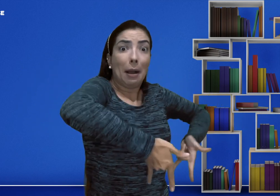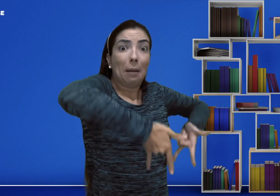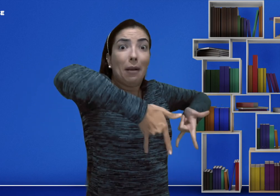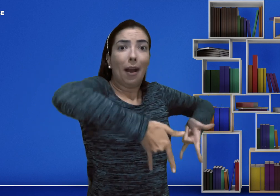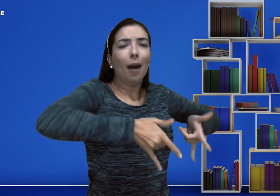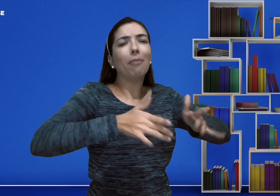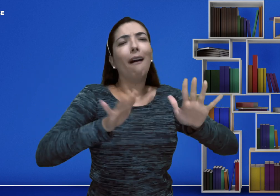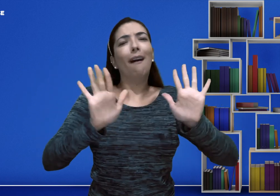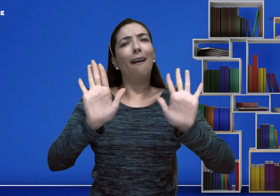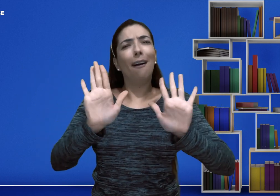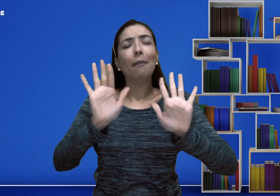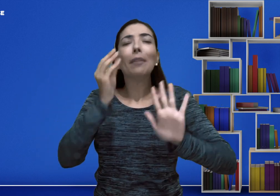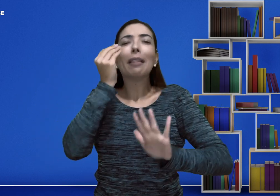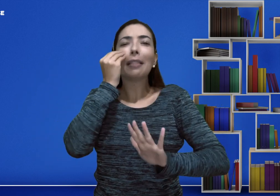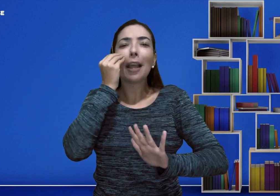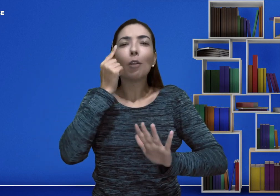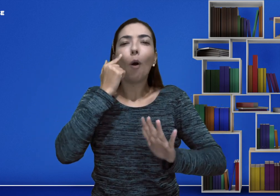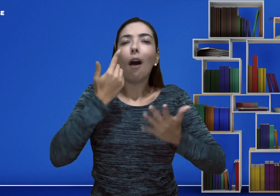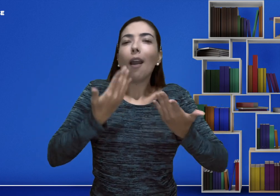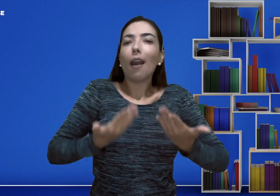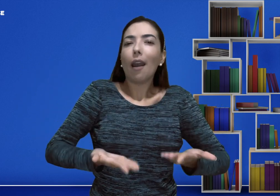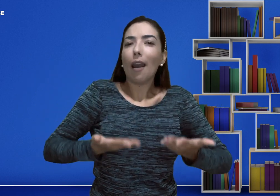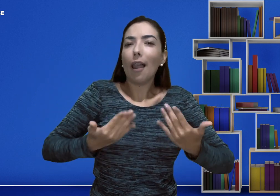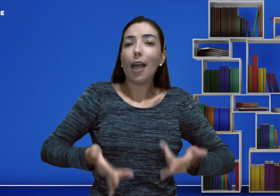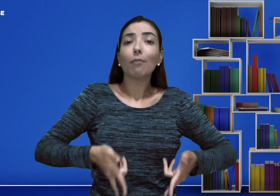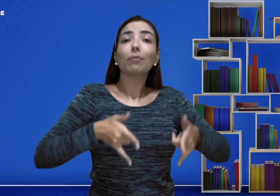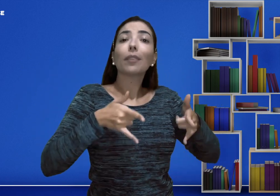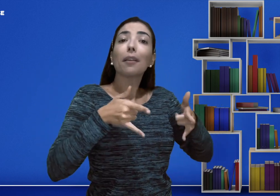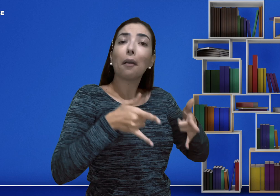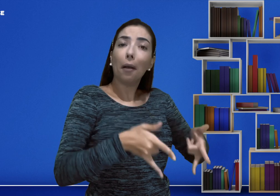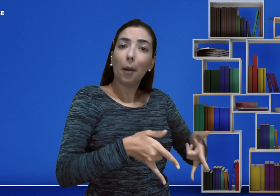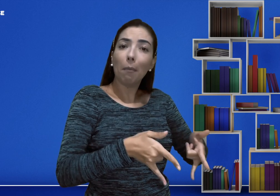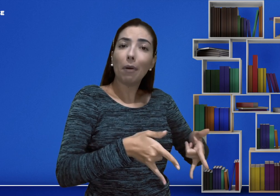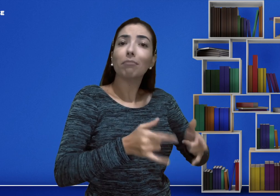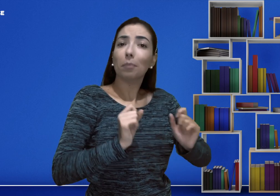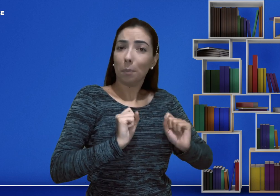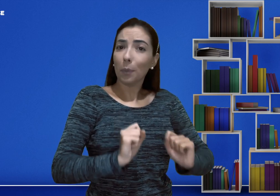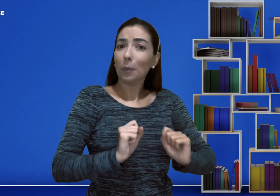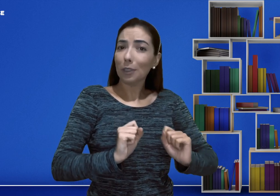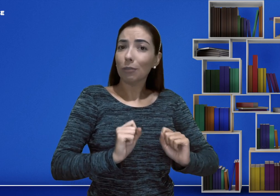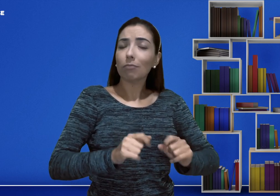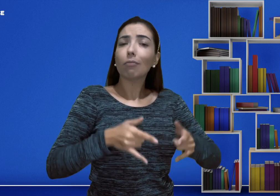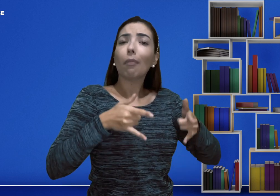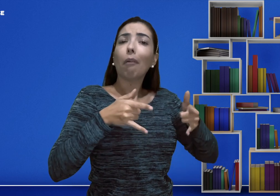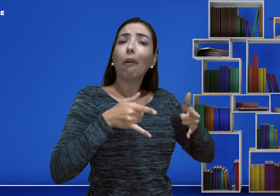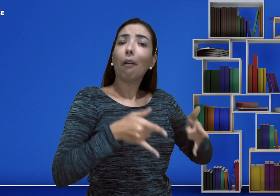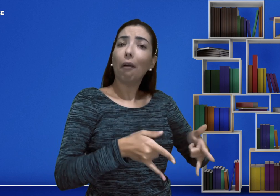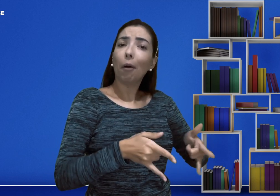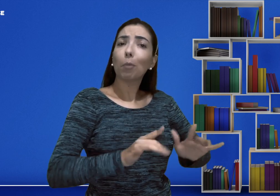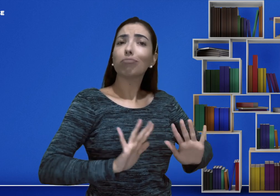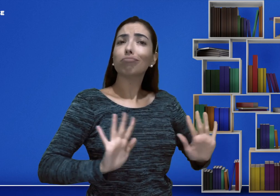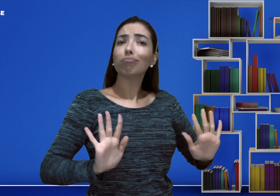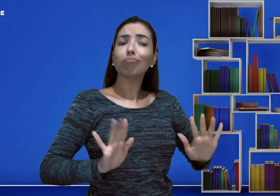Perceberam? Cama. Mas tentem sinalizar de uma maneira mais leve. Vejam.